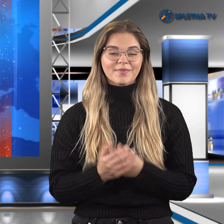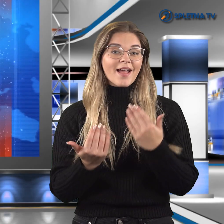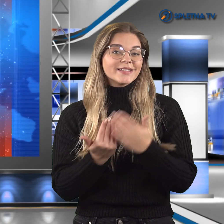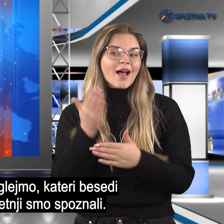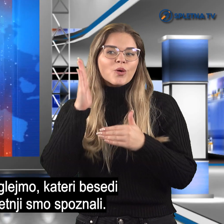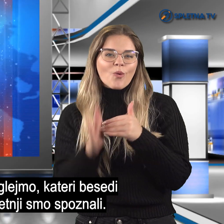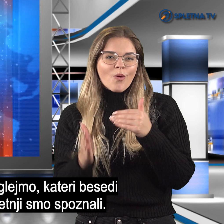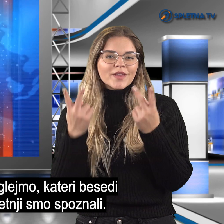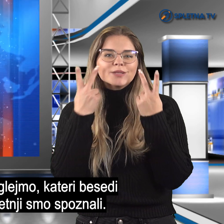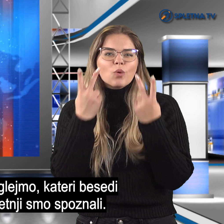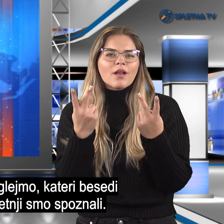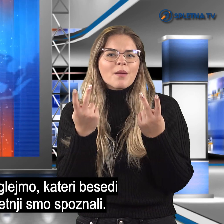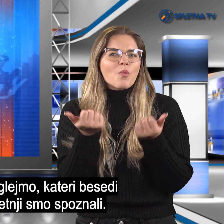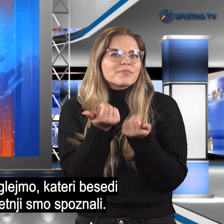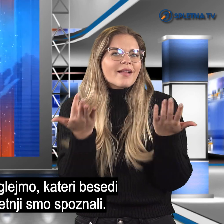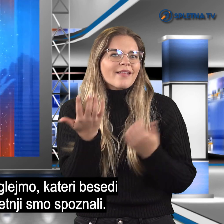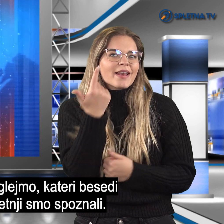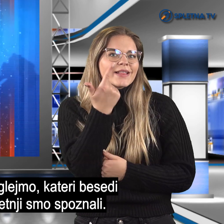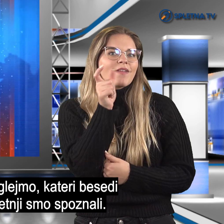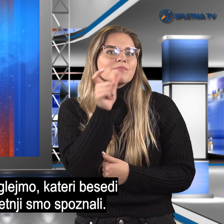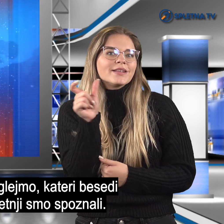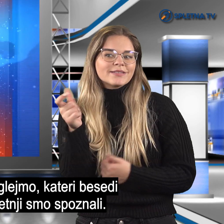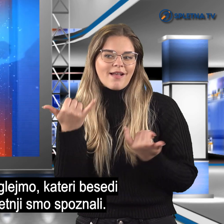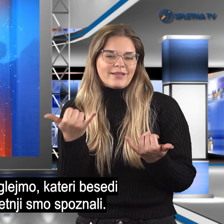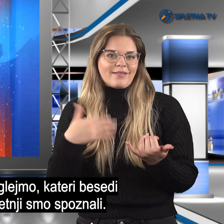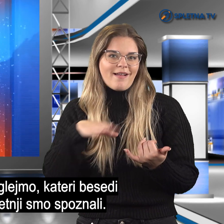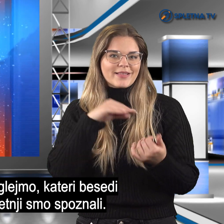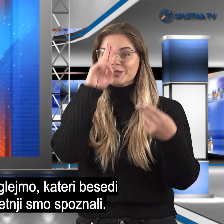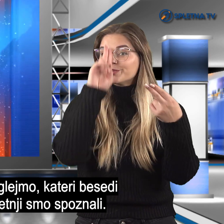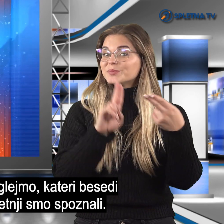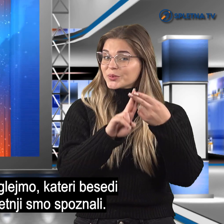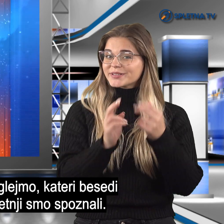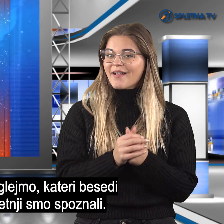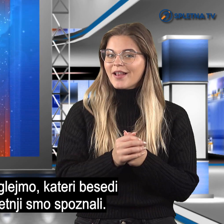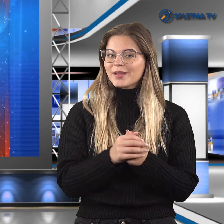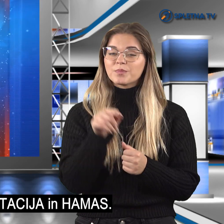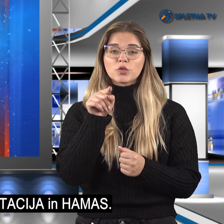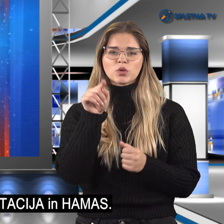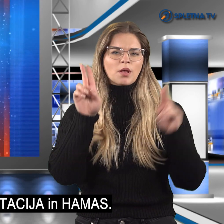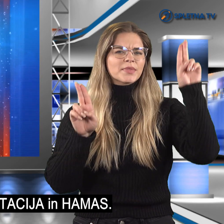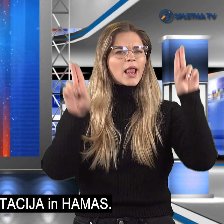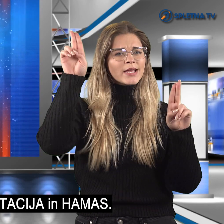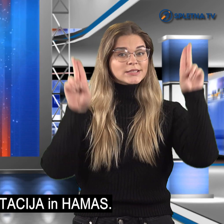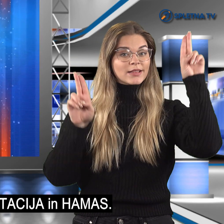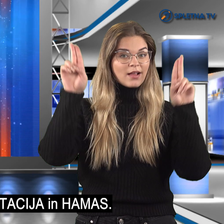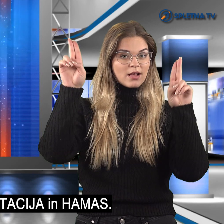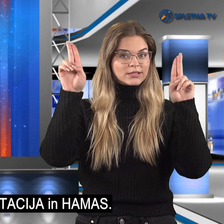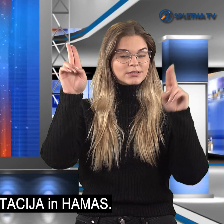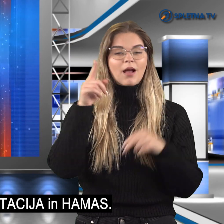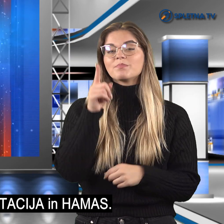Za konec poglejmo, kateri besedi oziroma kretnji smo spoznali. To sta licitacija